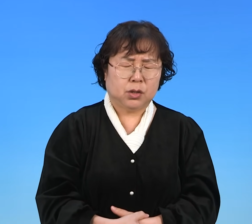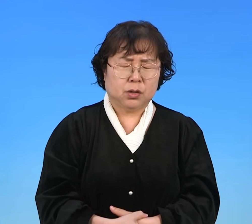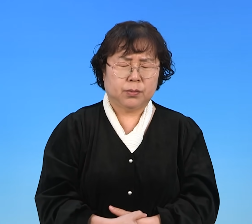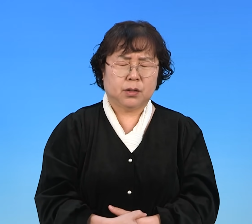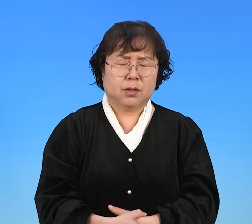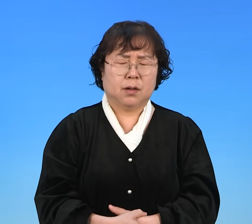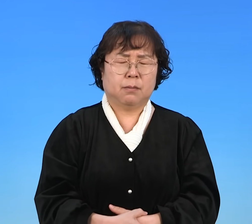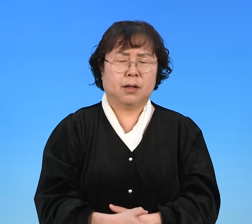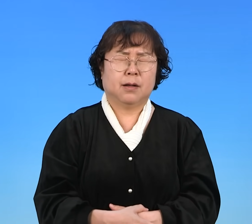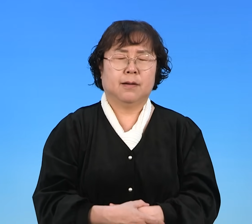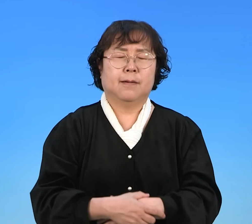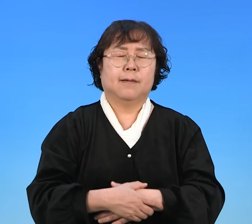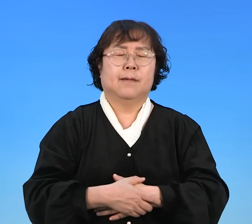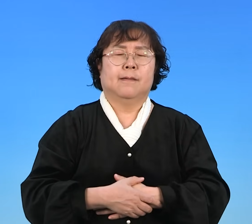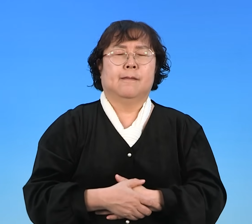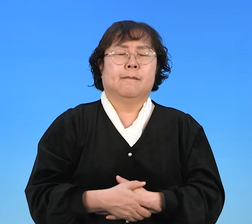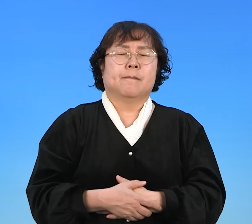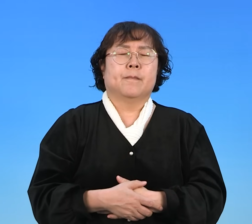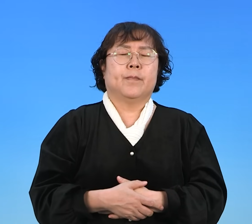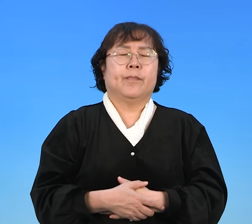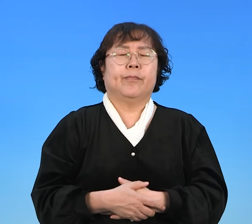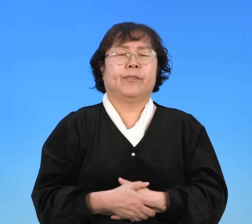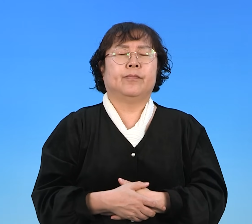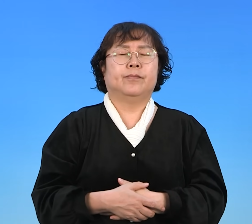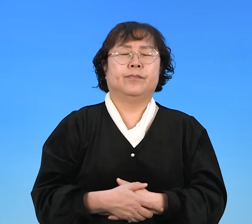역사하여 주시옵소서.